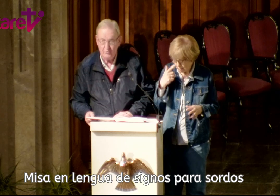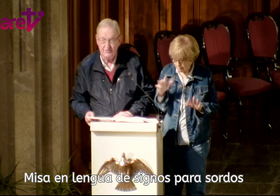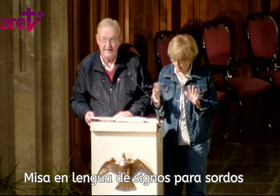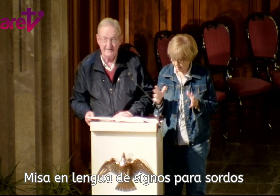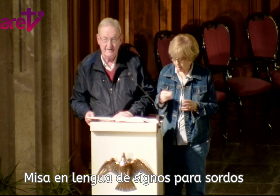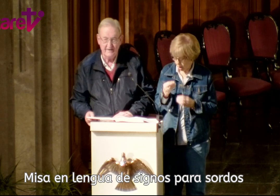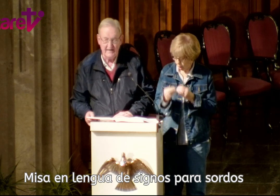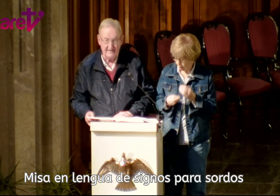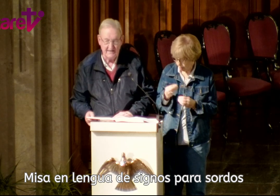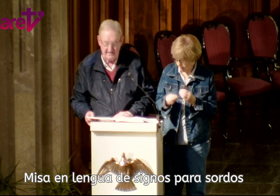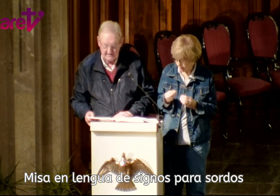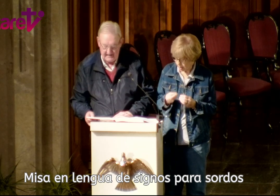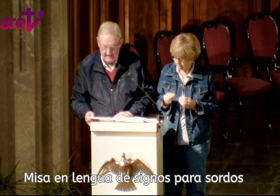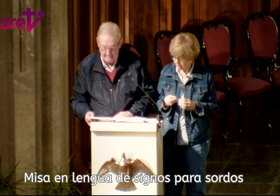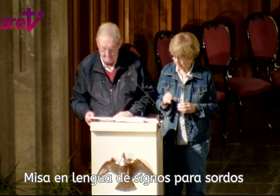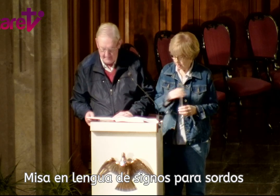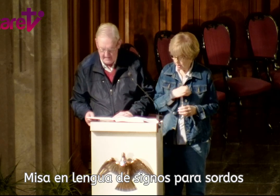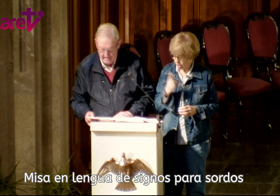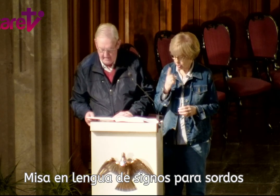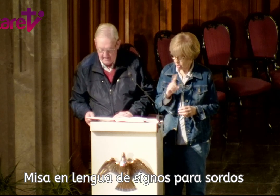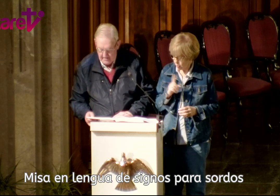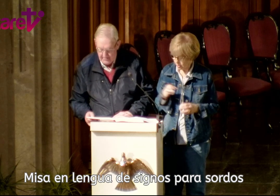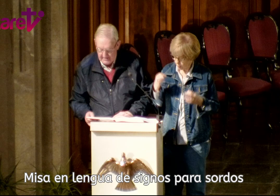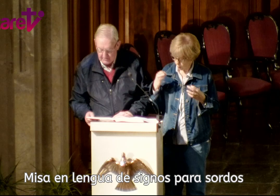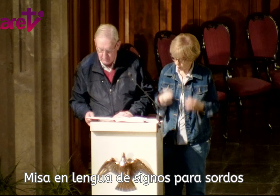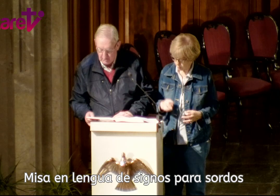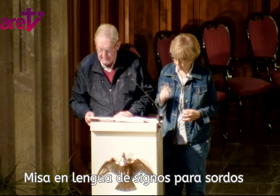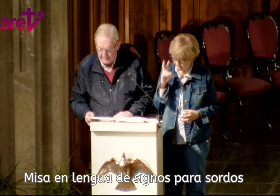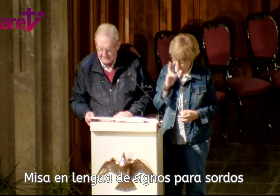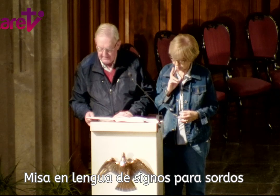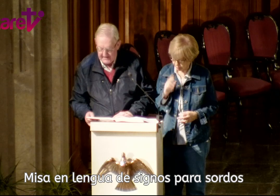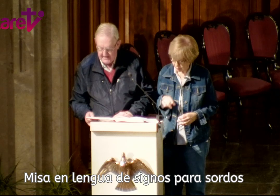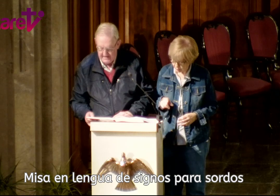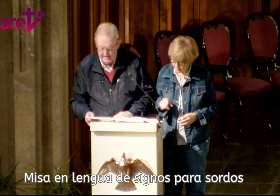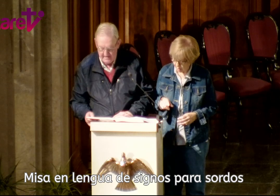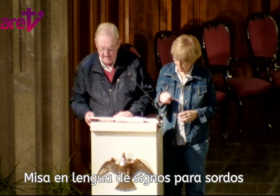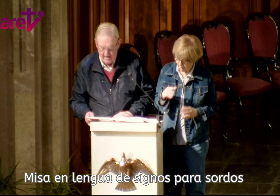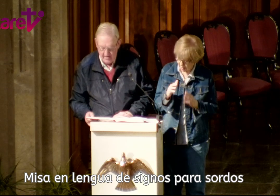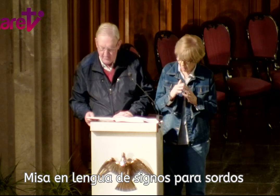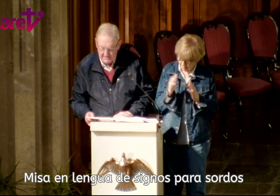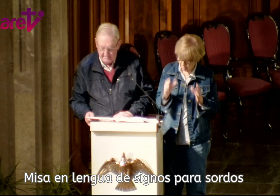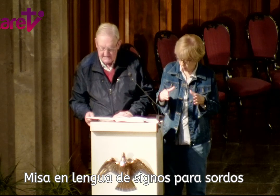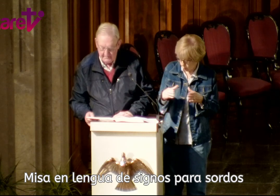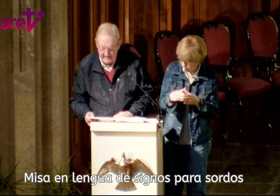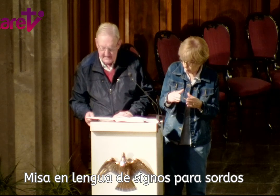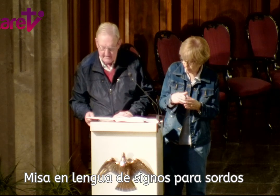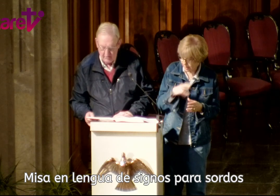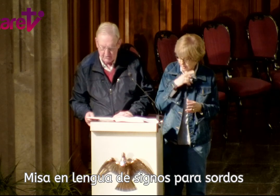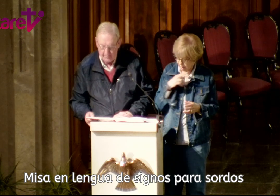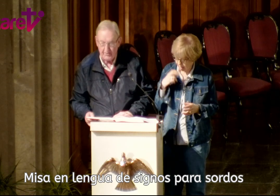Escuchad, casa de Israel, no es justo mi proceder. No es más bien vuestro